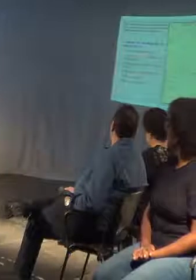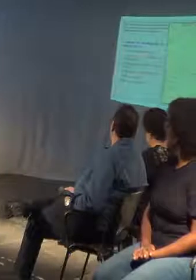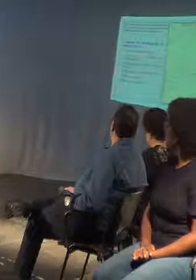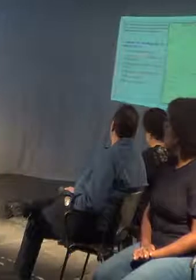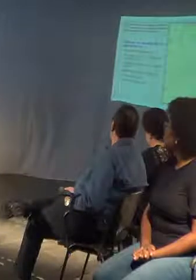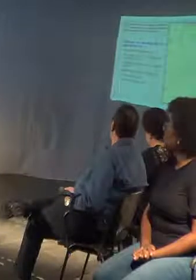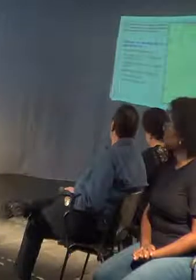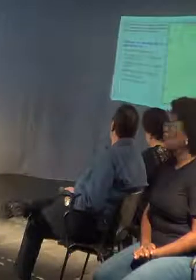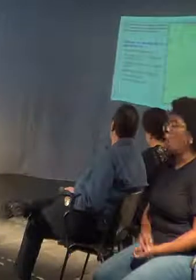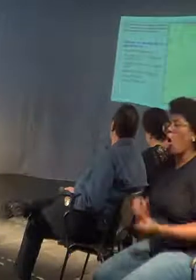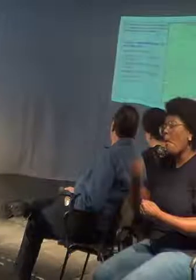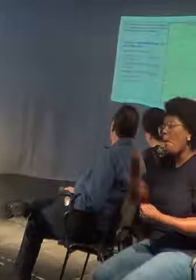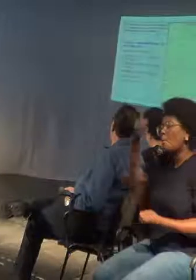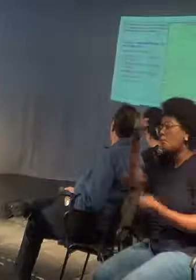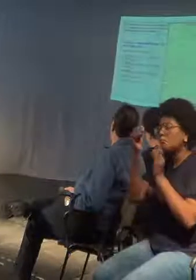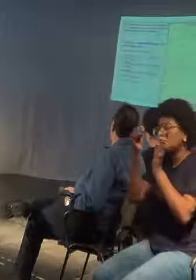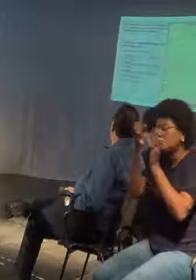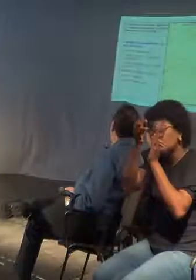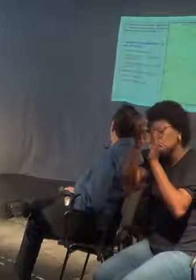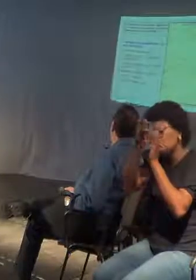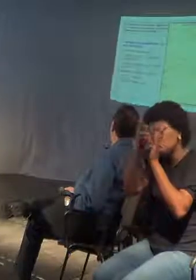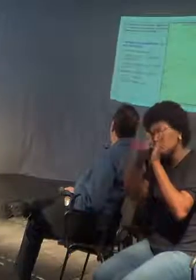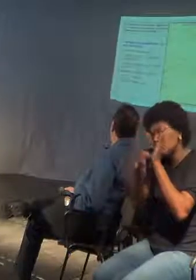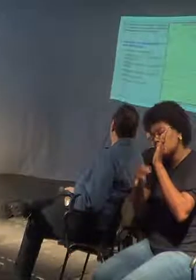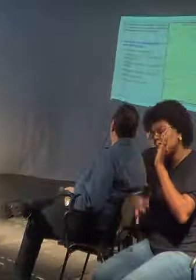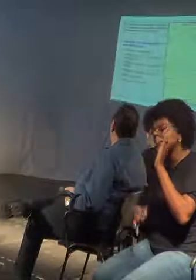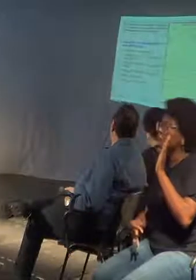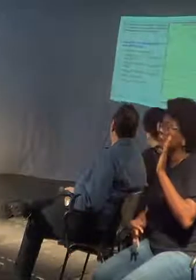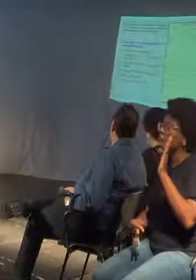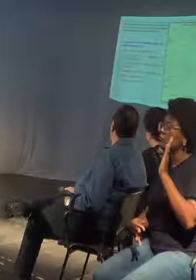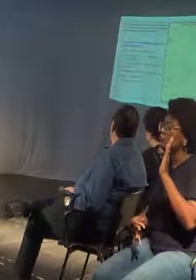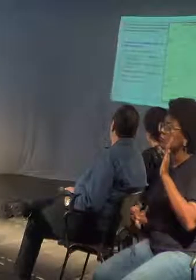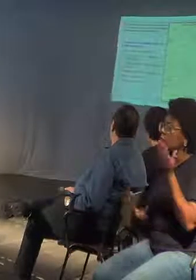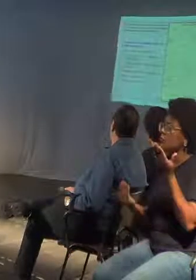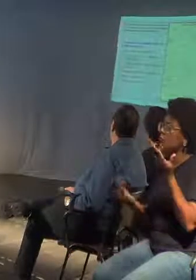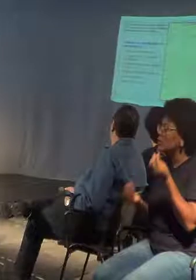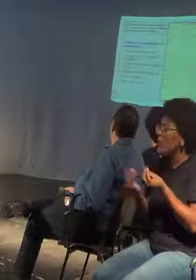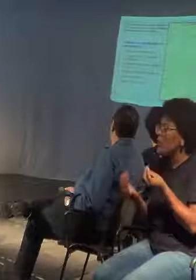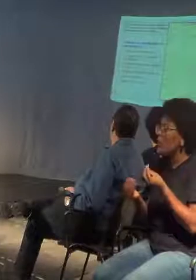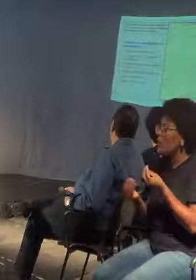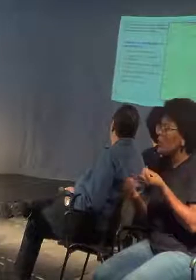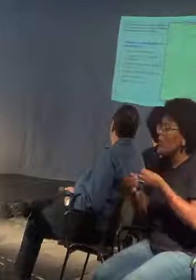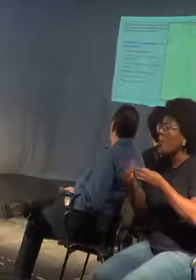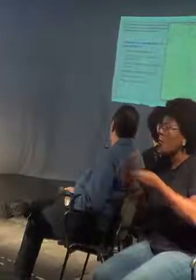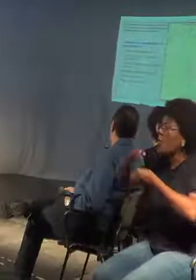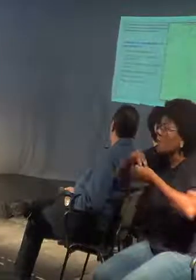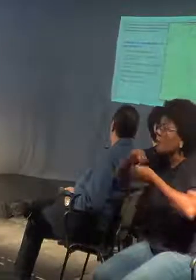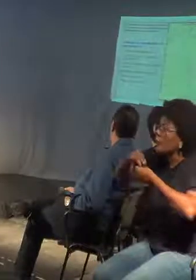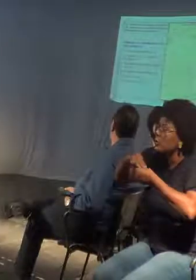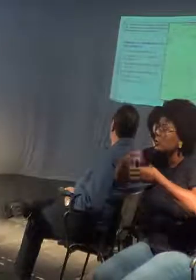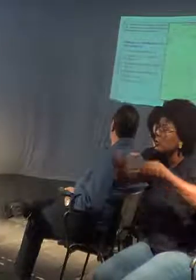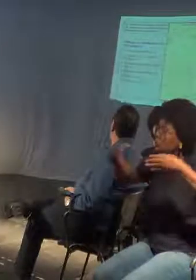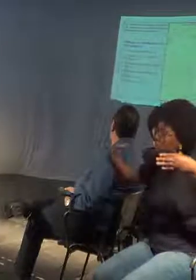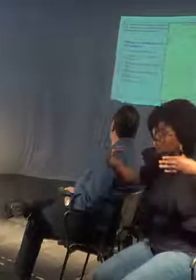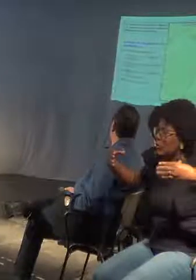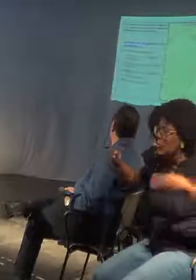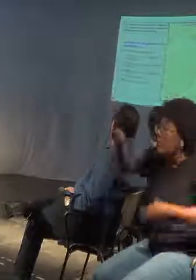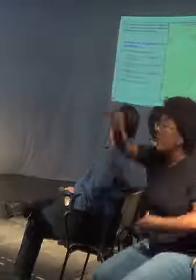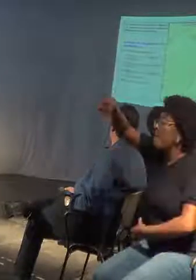Os critérios de identificação de uma RM ou de uma AU são indicadores demográficos, ocorrência ou tendência